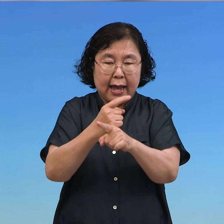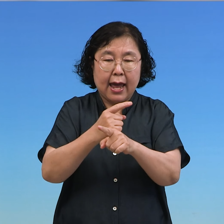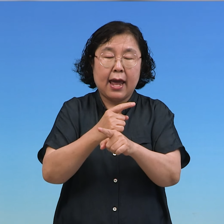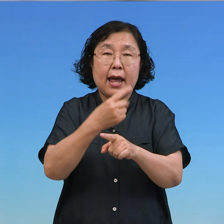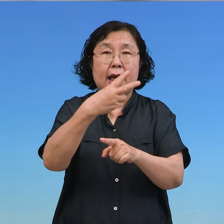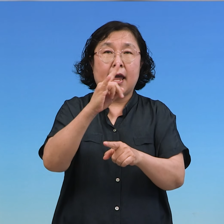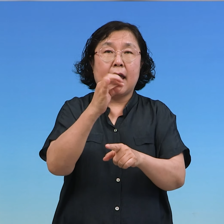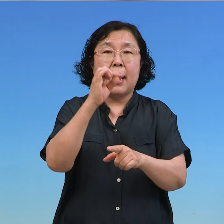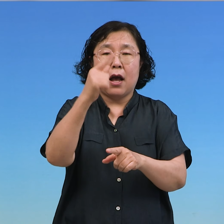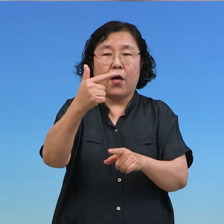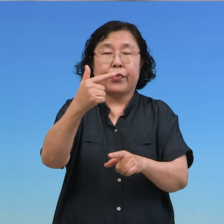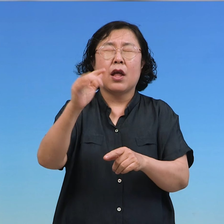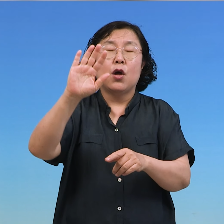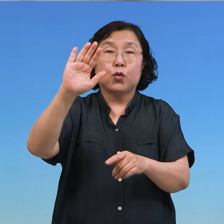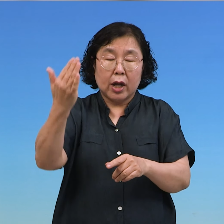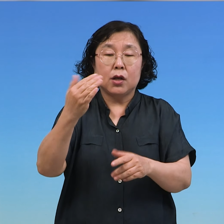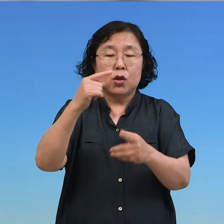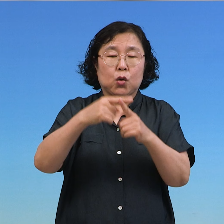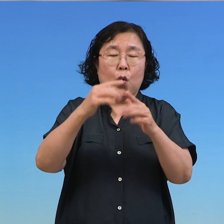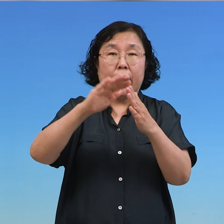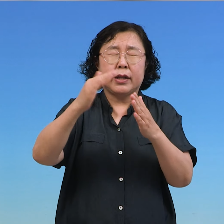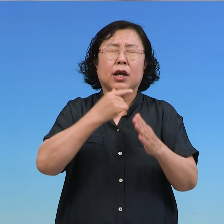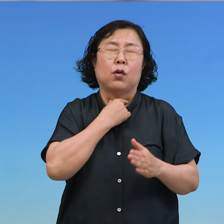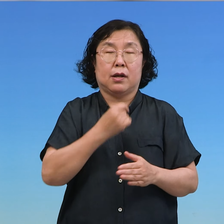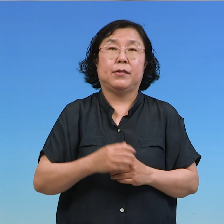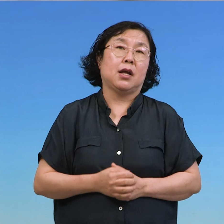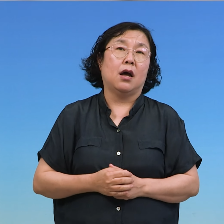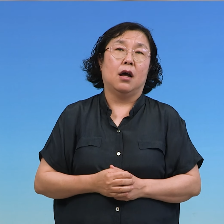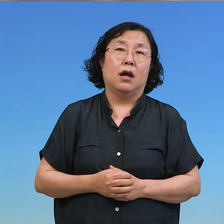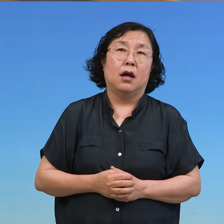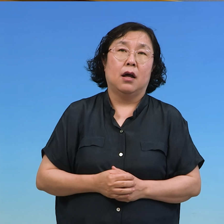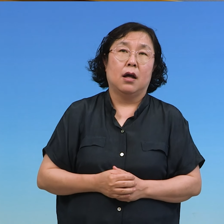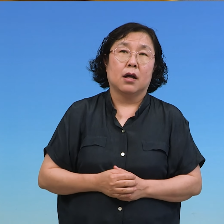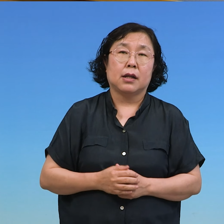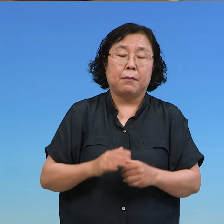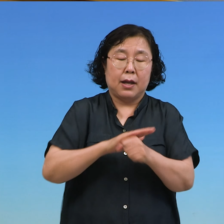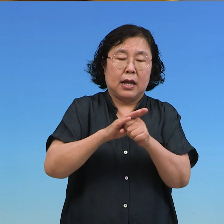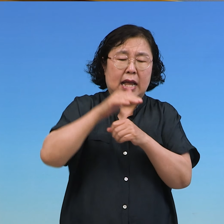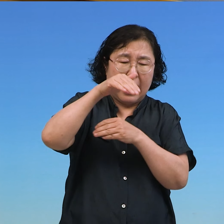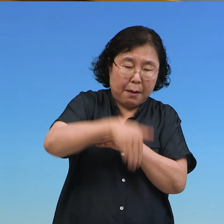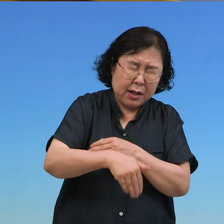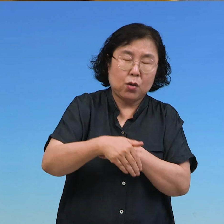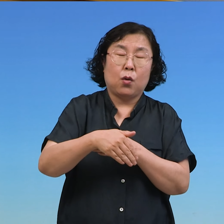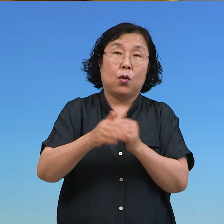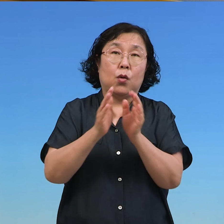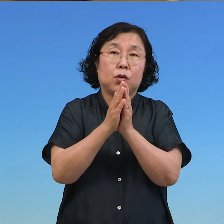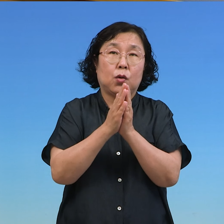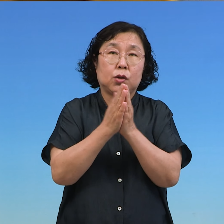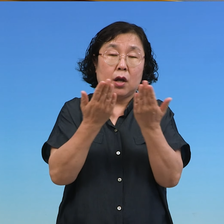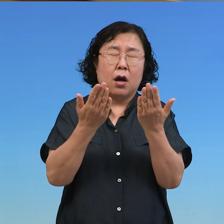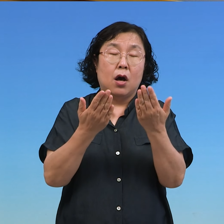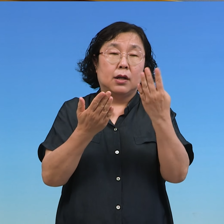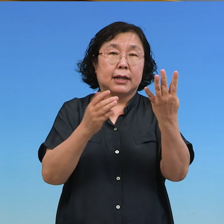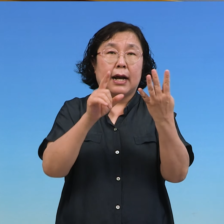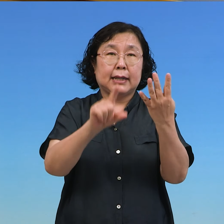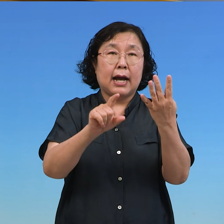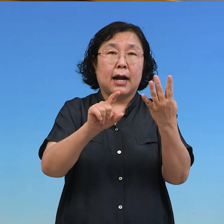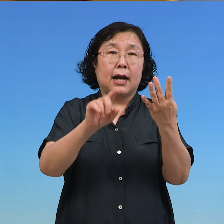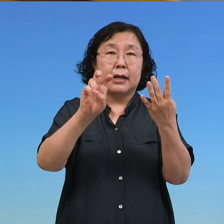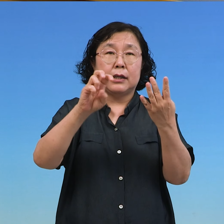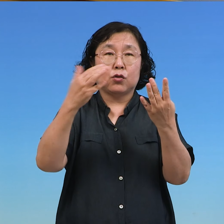원합니다 그런가 하면 에베소스 4장 29절을 보십시오 물어 더러운 말은 너희 입 밖에도 내지